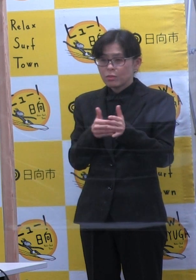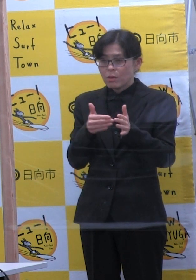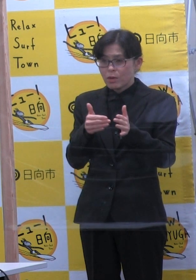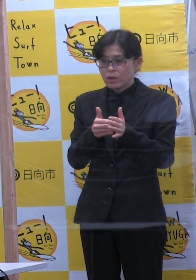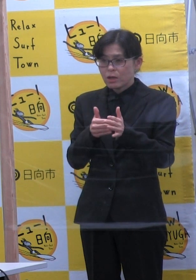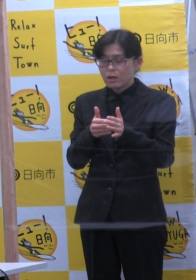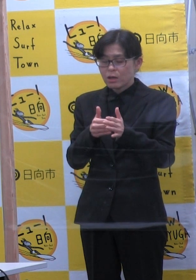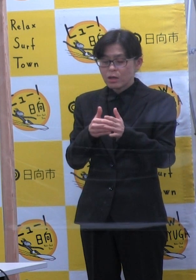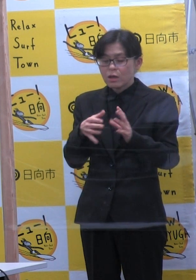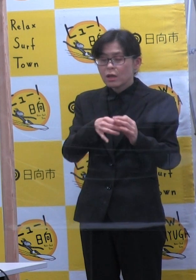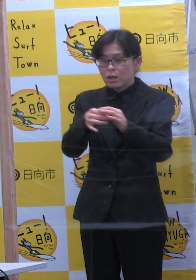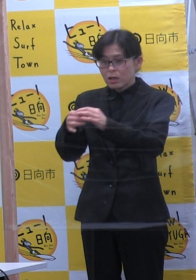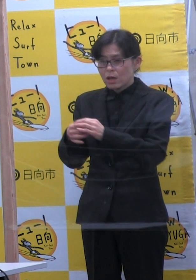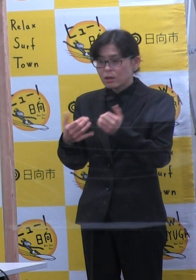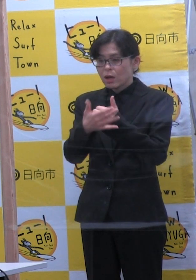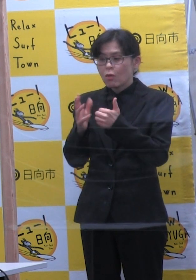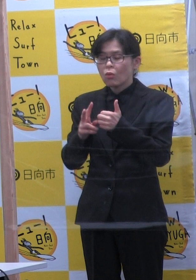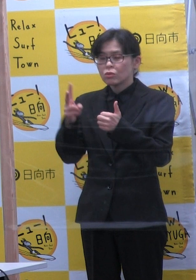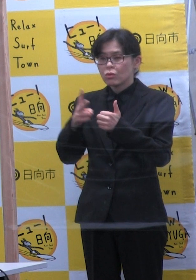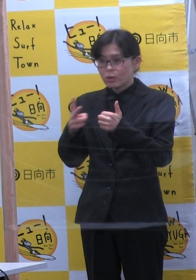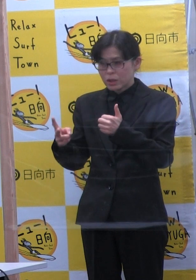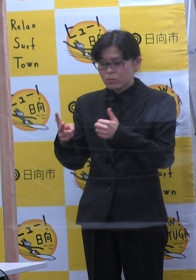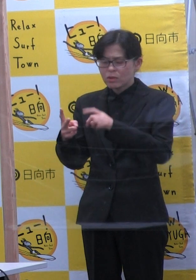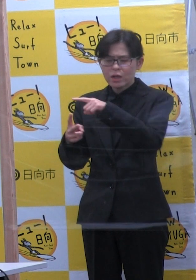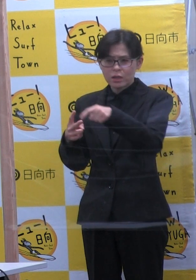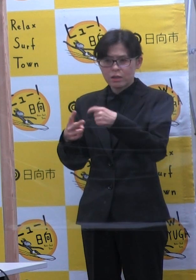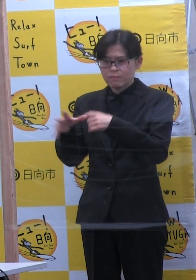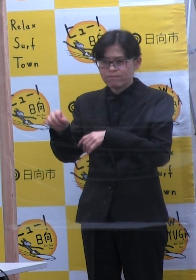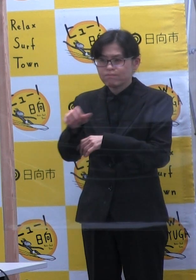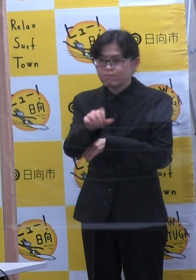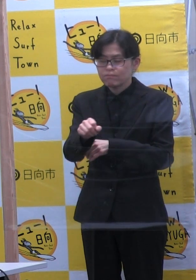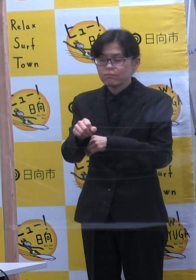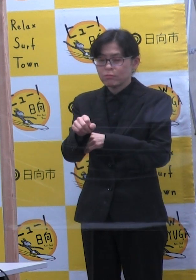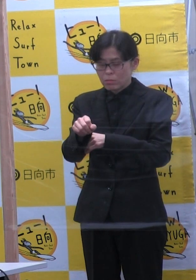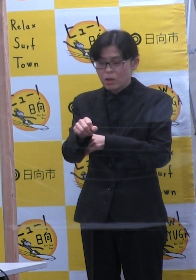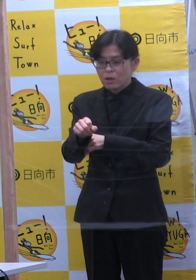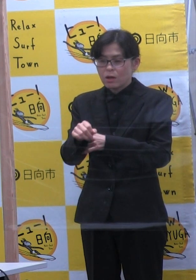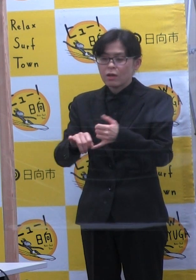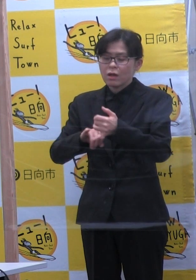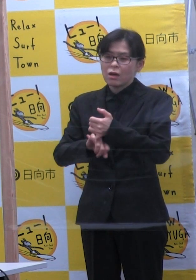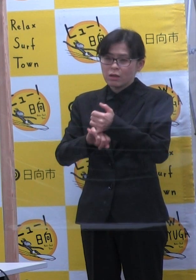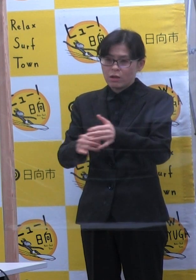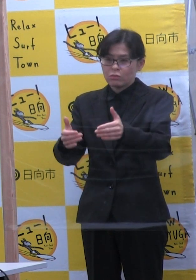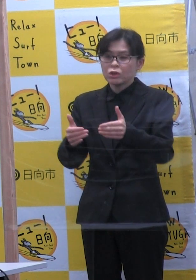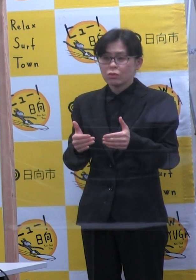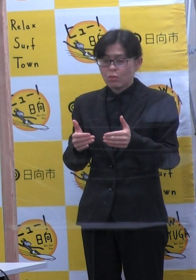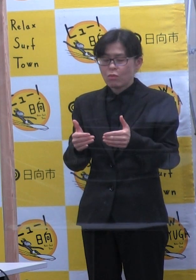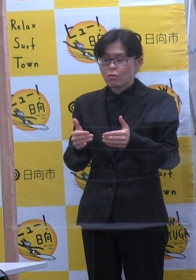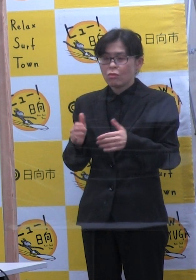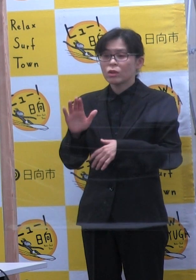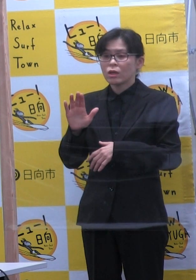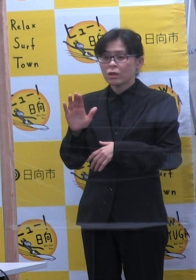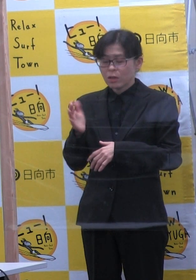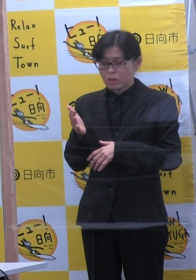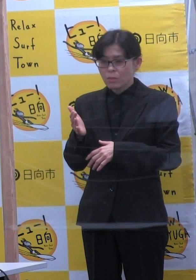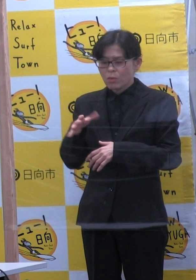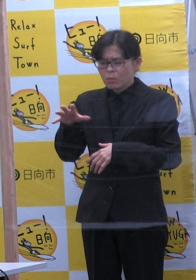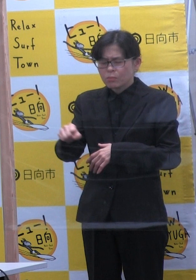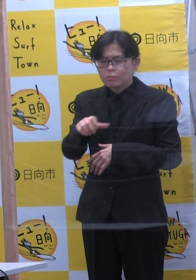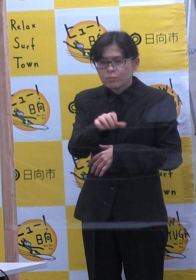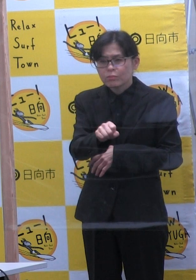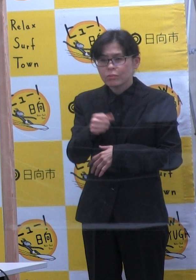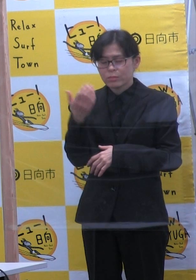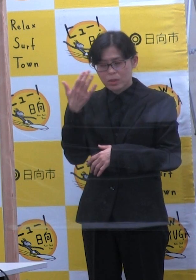連帯保証人2人の確保を入居の前提としていましたが、保証人の確保